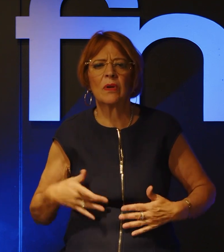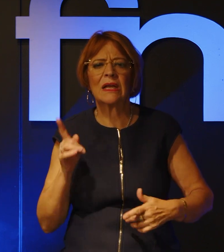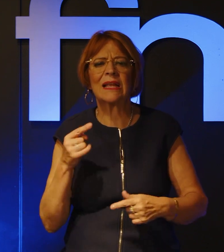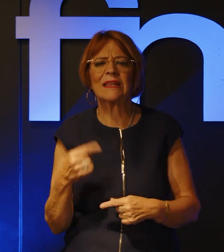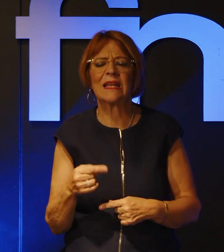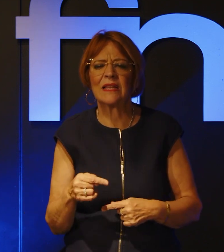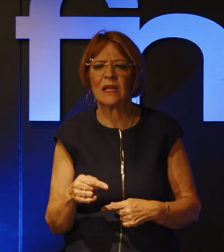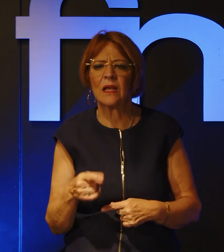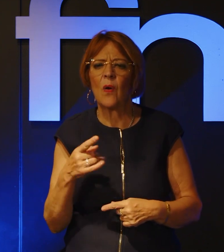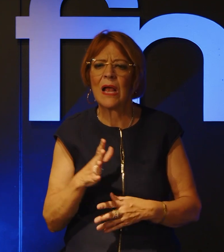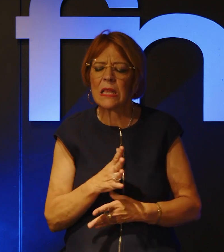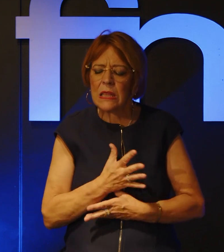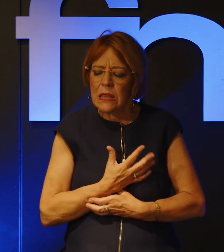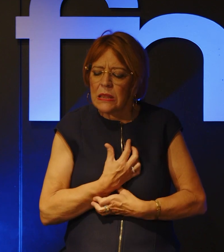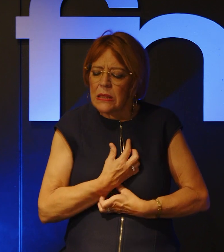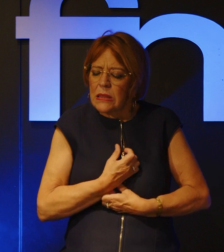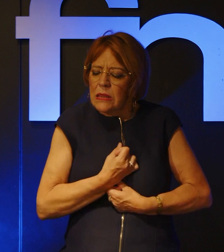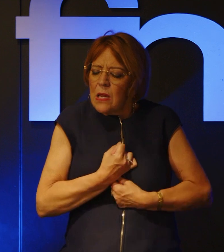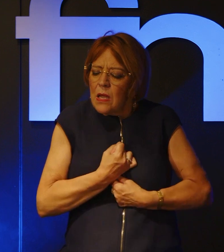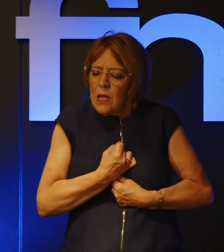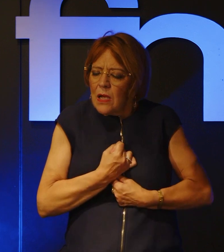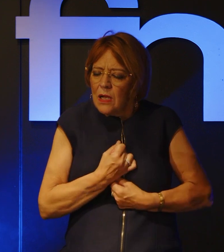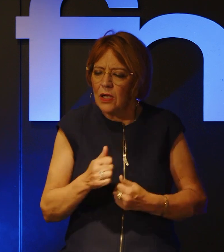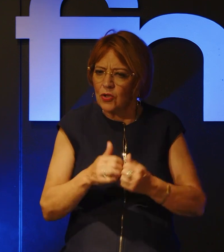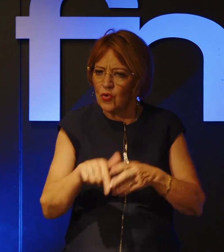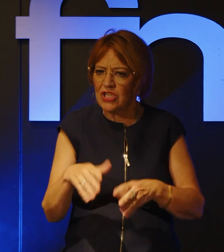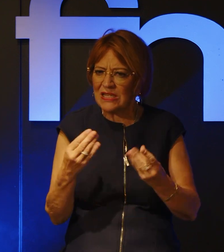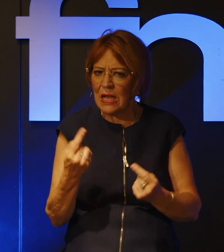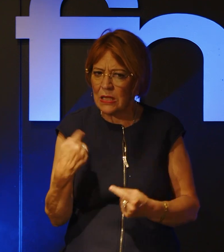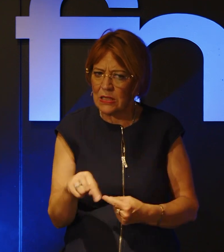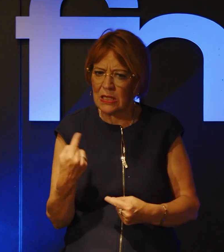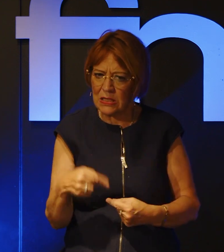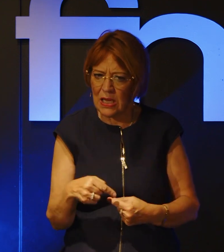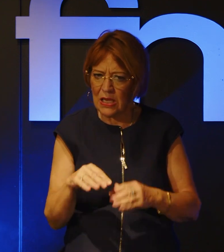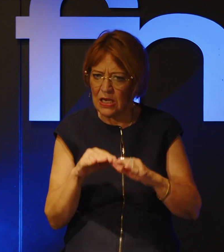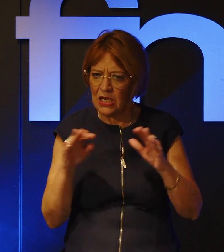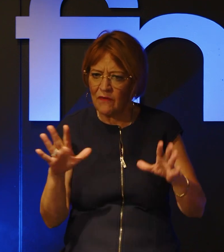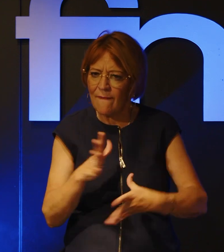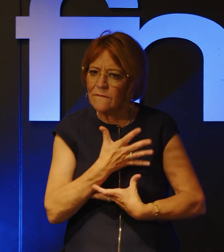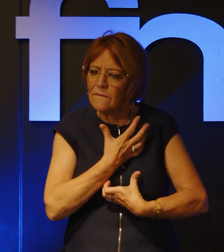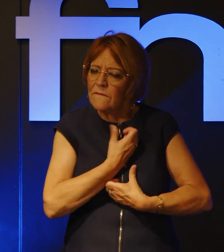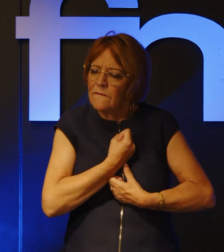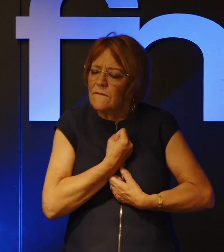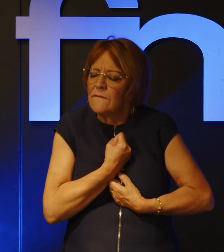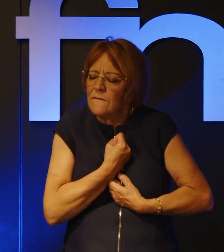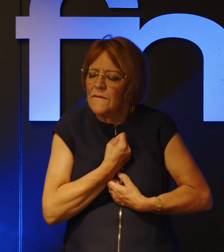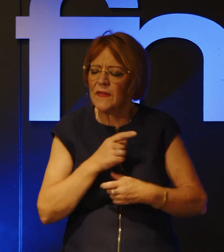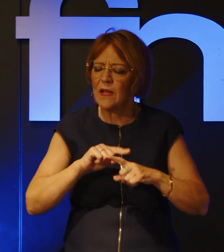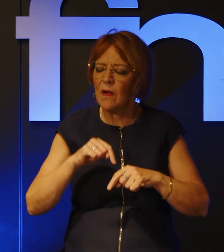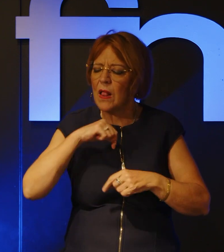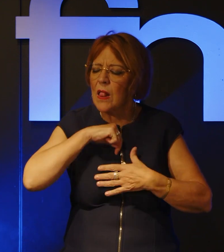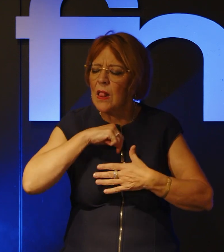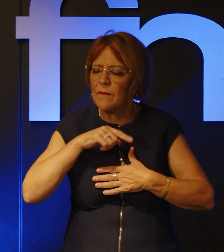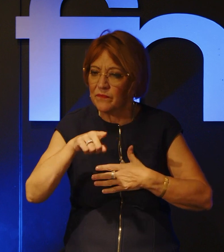que opções e já vimos aqui que todos nesta sala temos níveis de opressão carregam